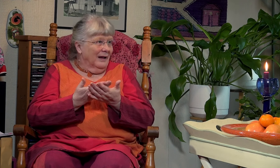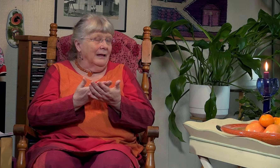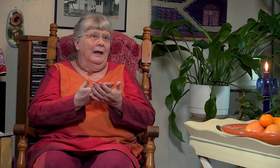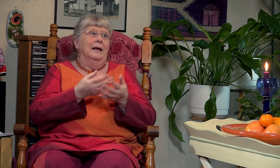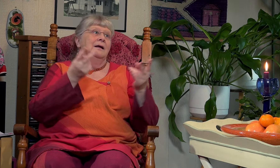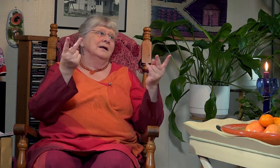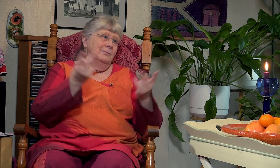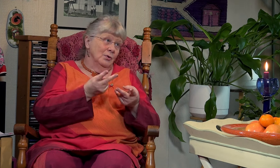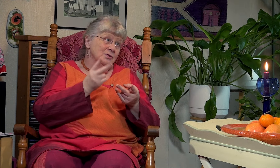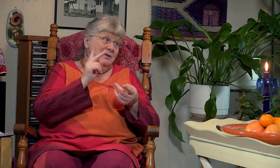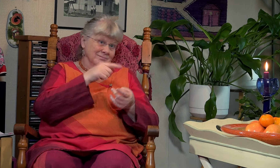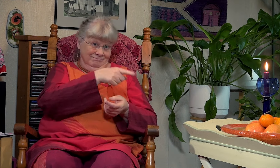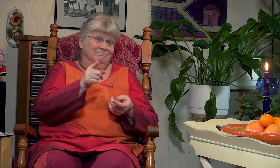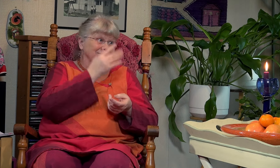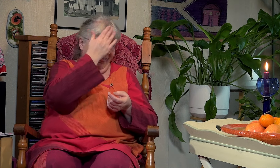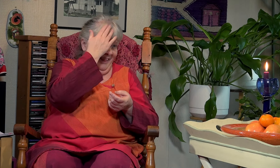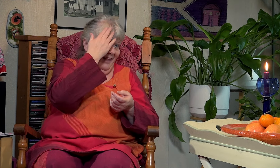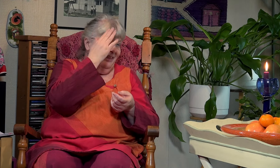niin minun oli pakko toimia tulkkina.